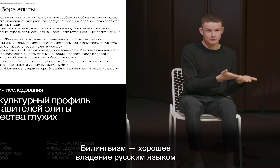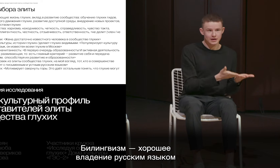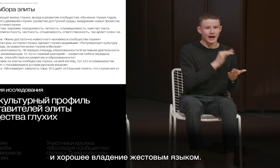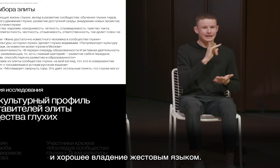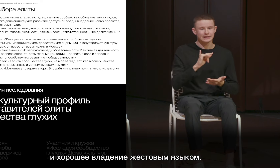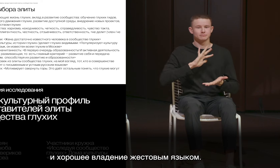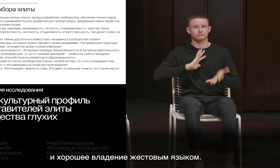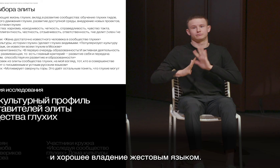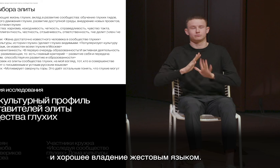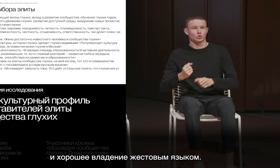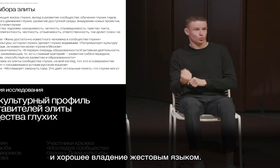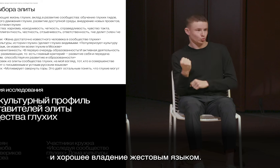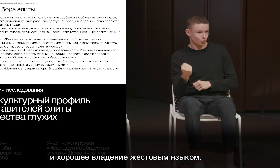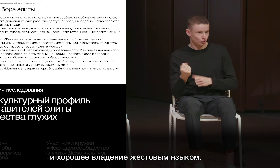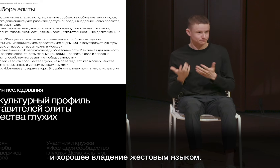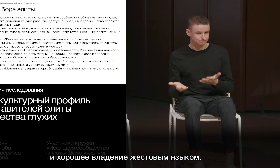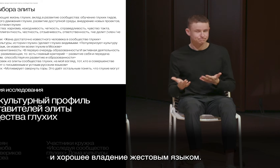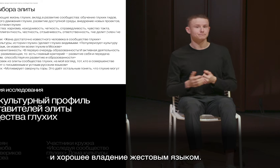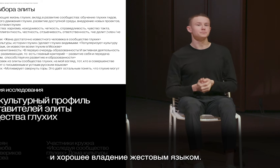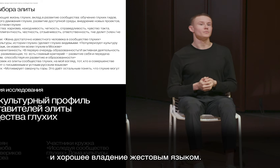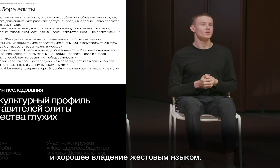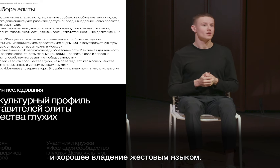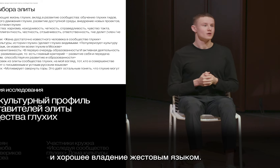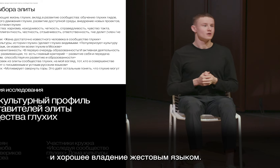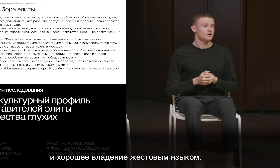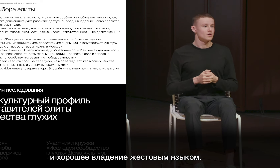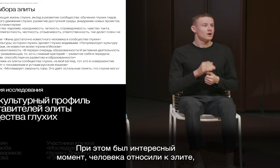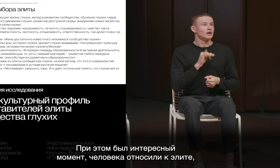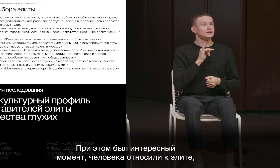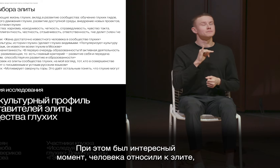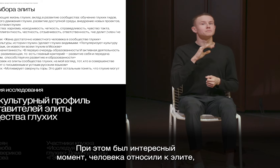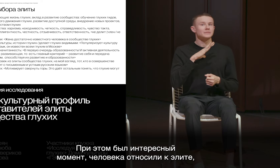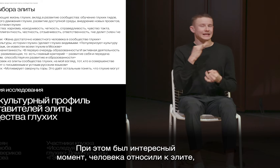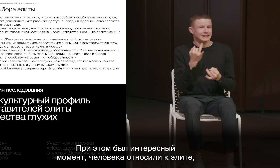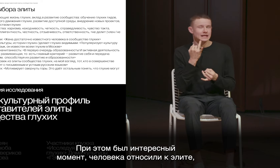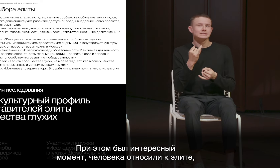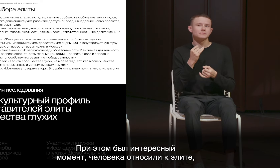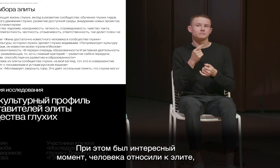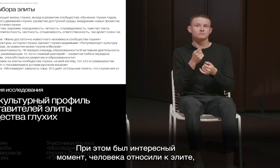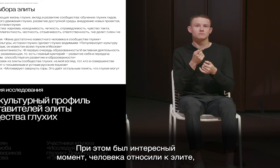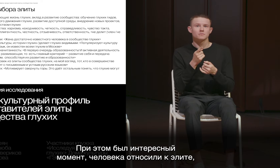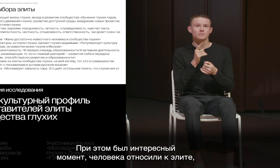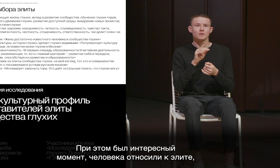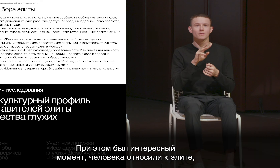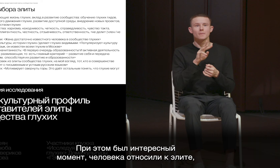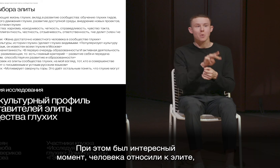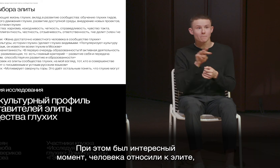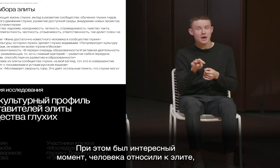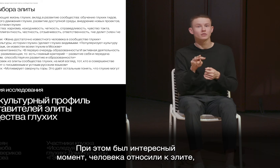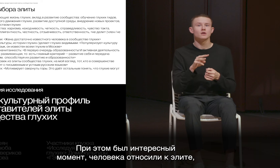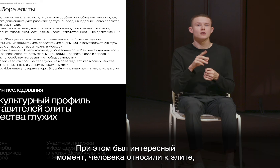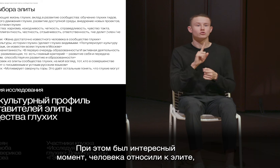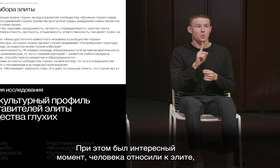быть хорошее владение русским языком и хорошее владение жестовым языком. При этом был интересный